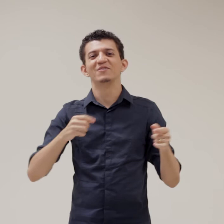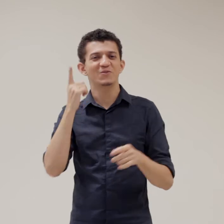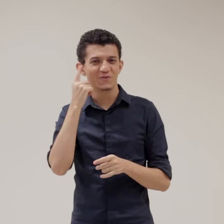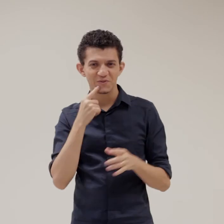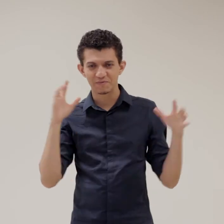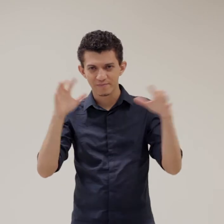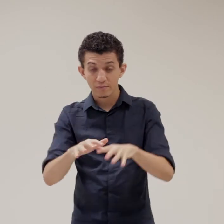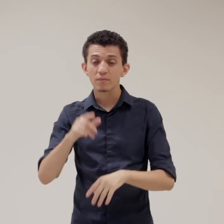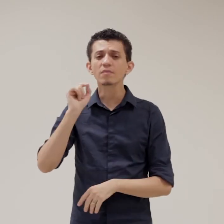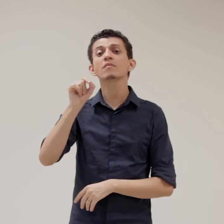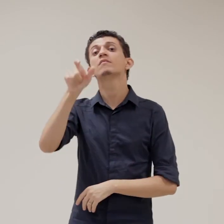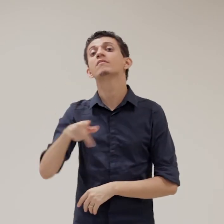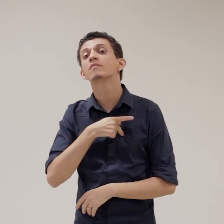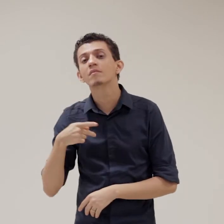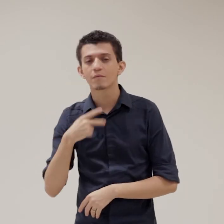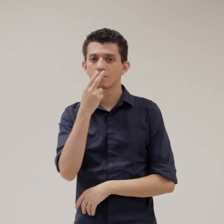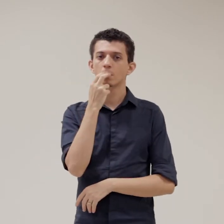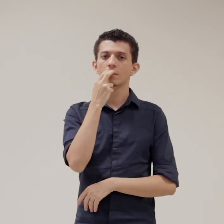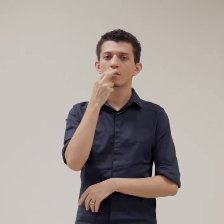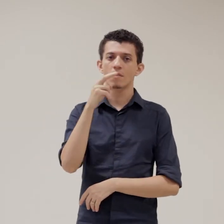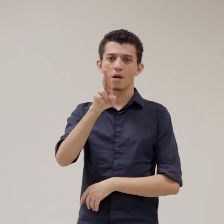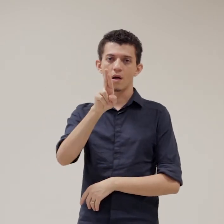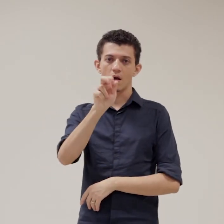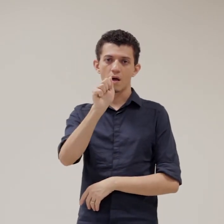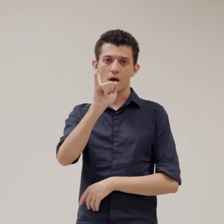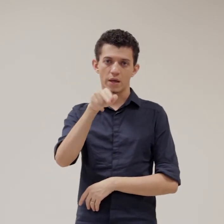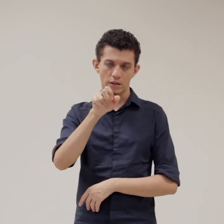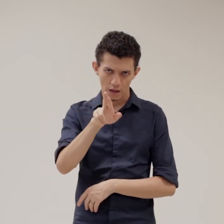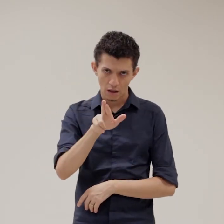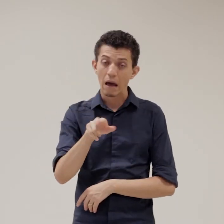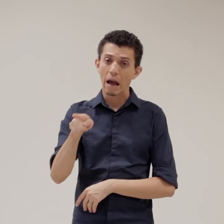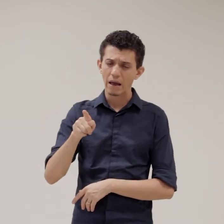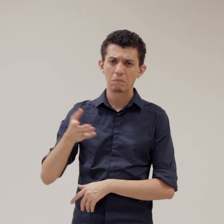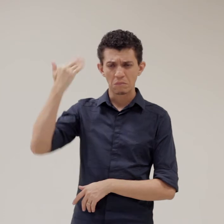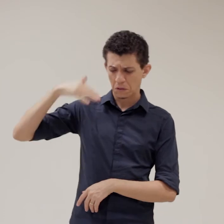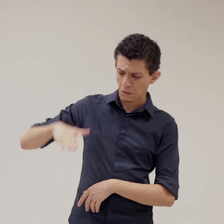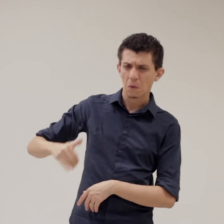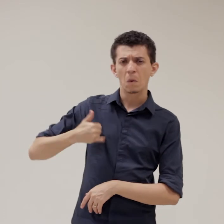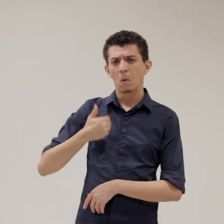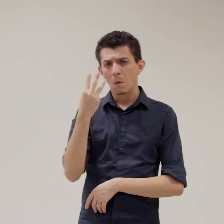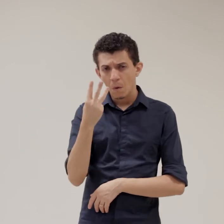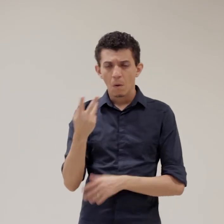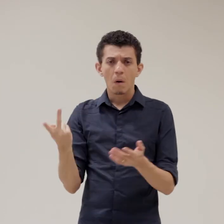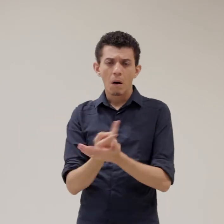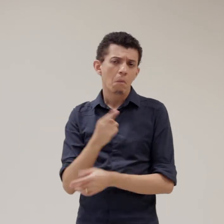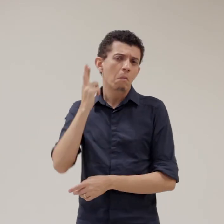da comunidade com o SOS Surdos. Promovemos gratuitamente acessibilidade em consultas médicas,